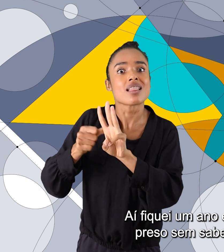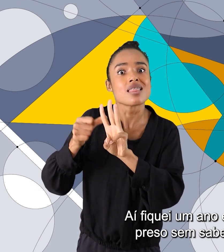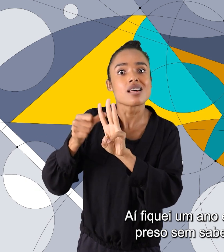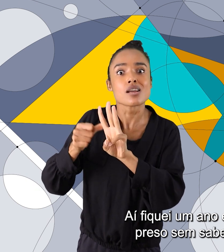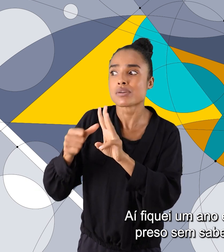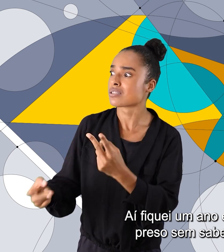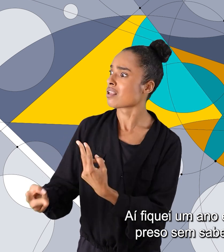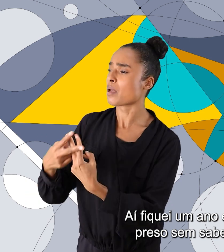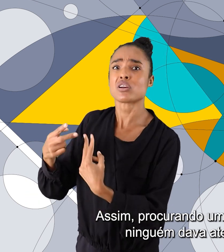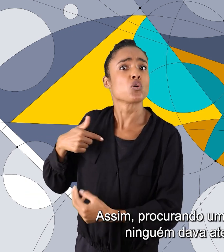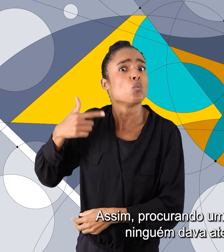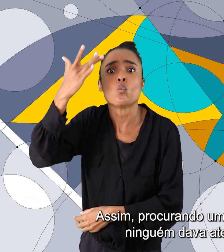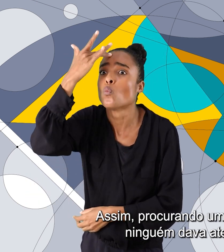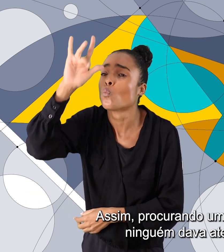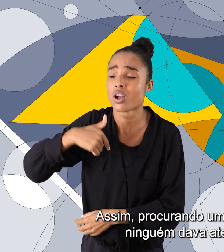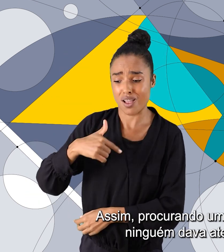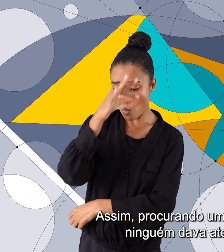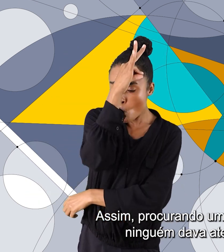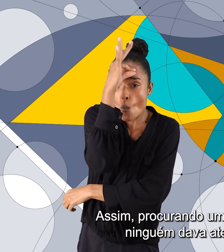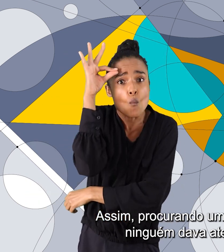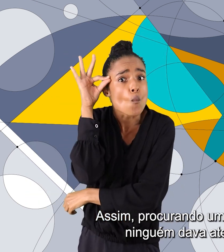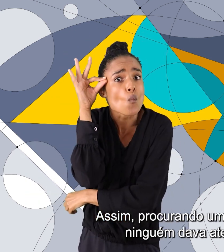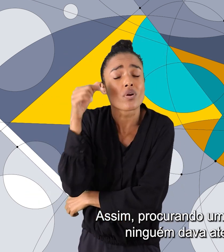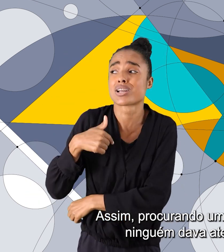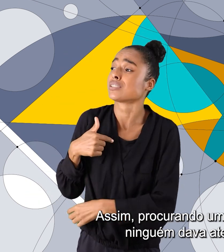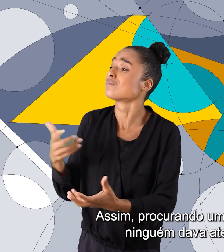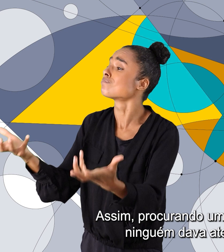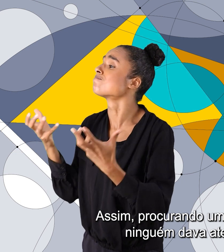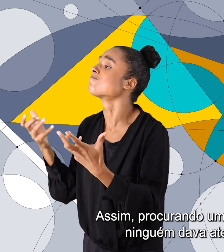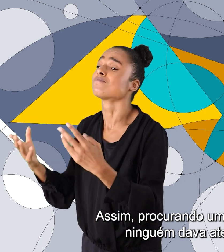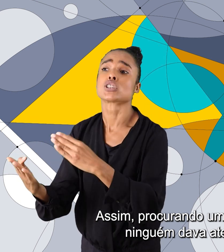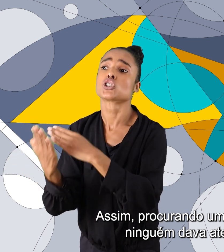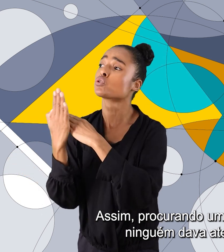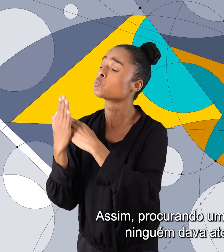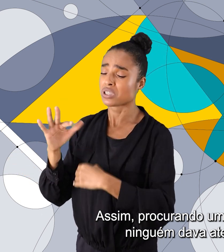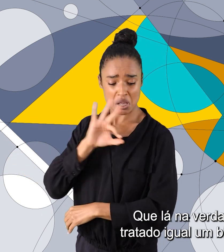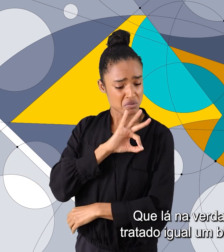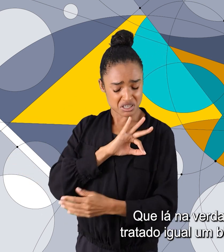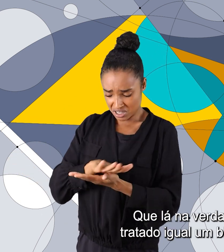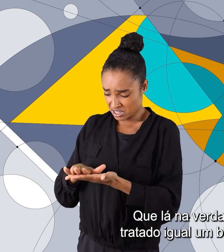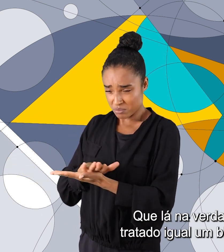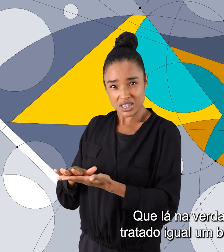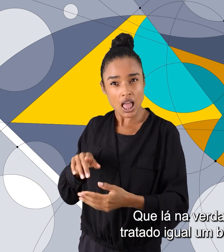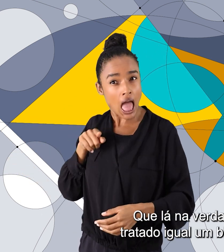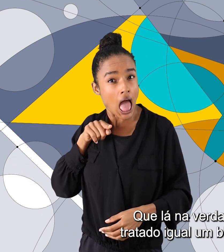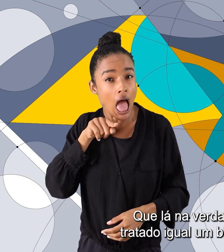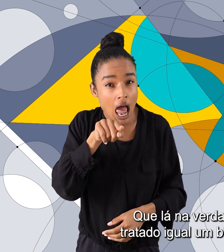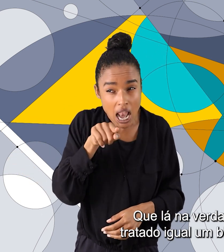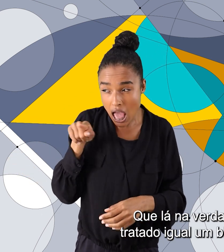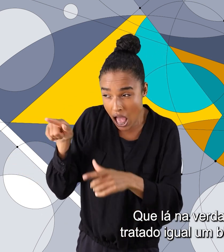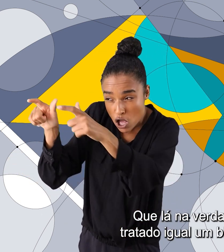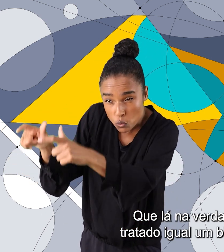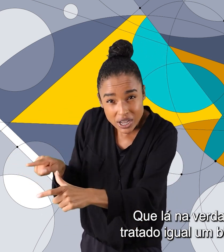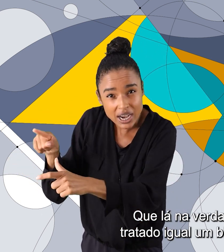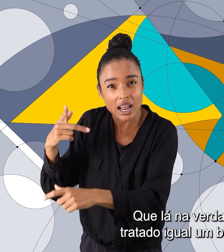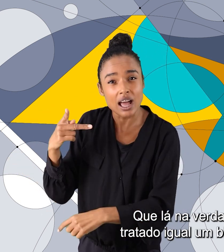preso sem saber de nada. Assim, procurando uma ajuda lá dentro, ninguém dava atenção, nada. Que lá, na verdade, nós fica cracado igual